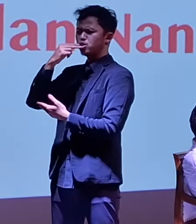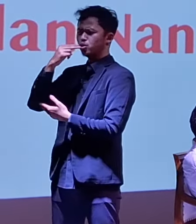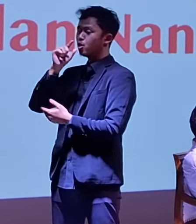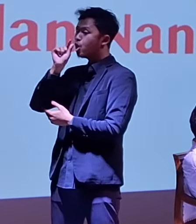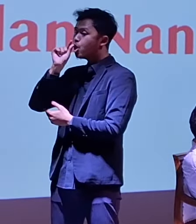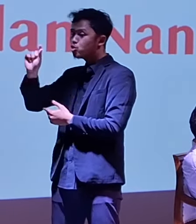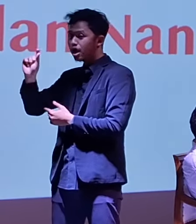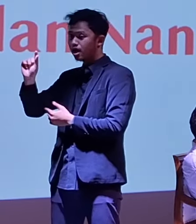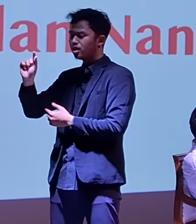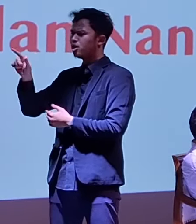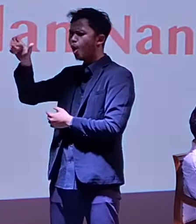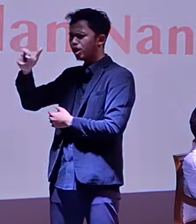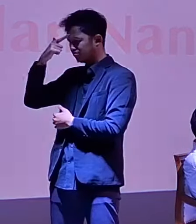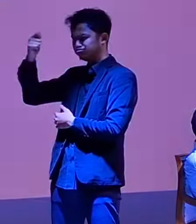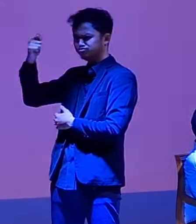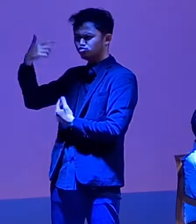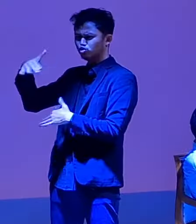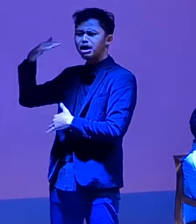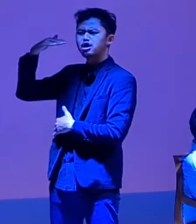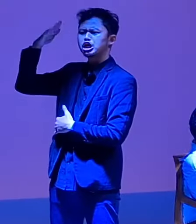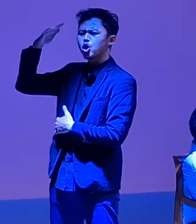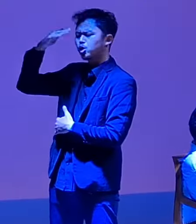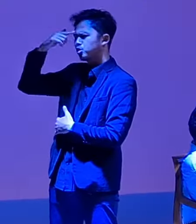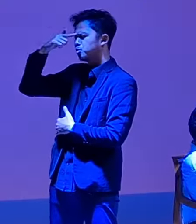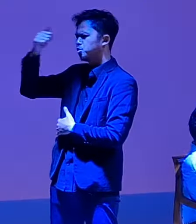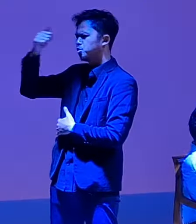diundang ini mas maestro beneran, Mas Mas Ratno,